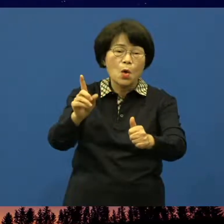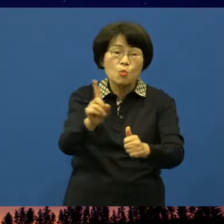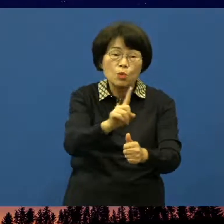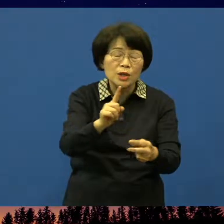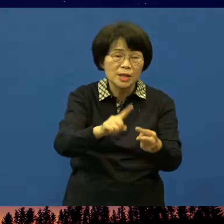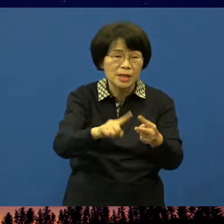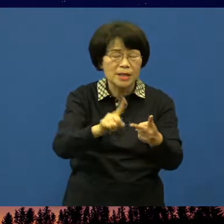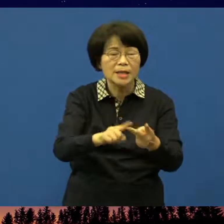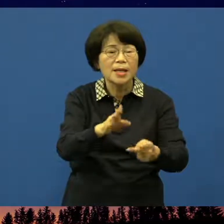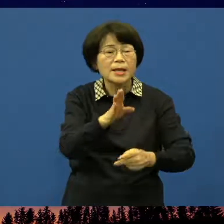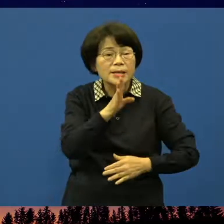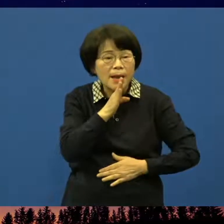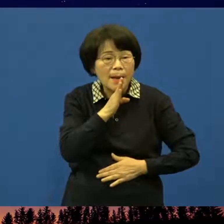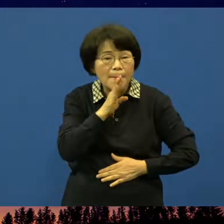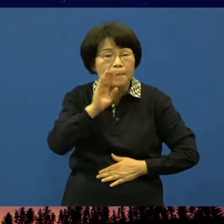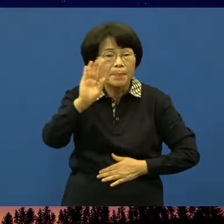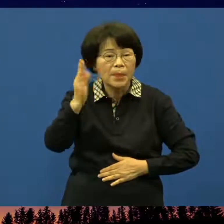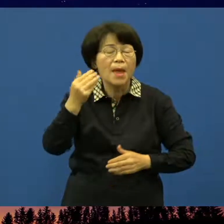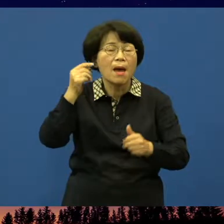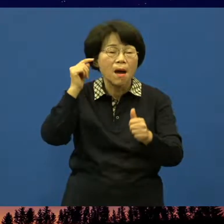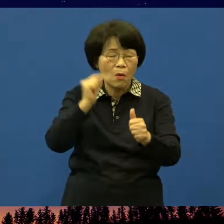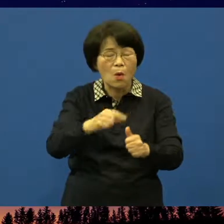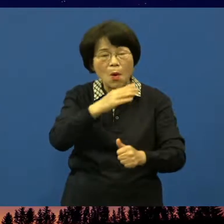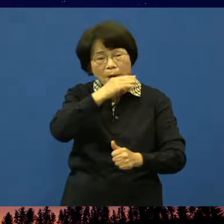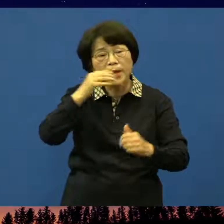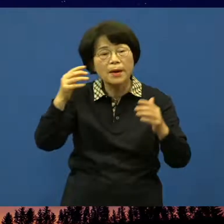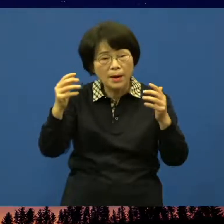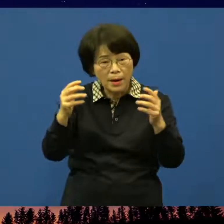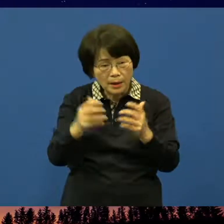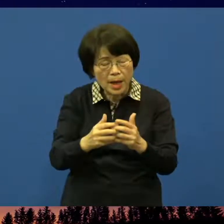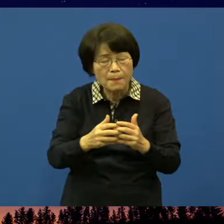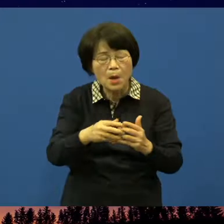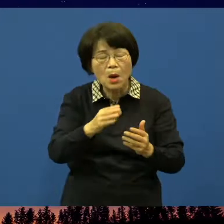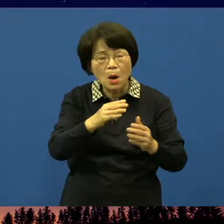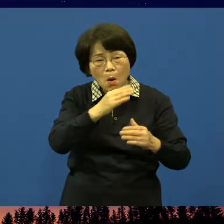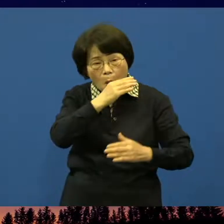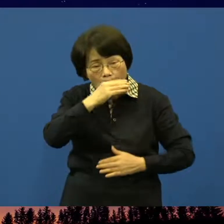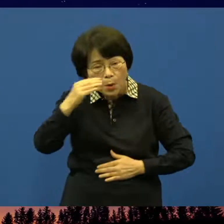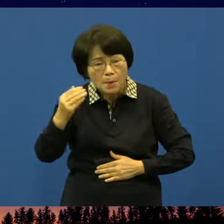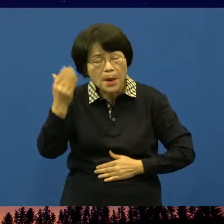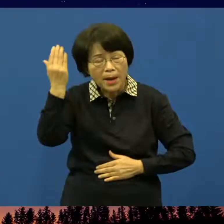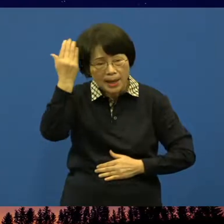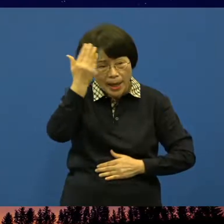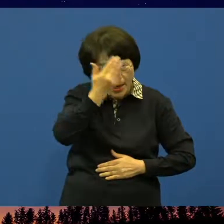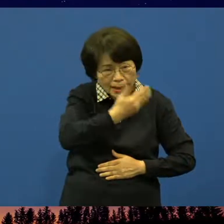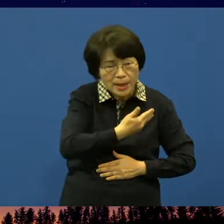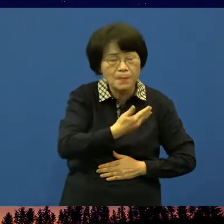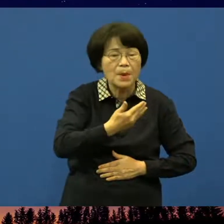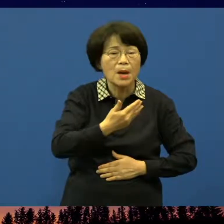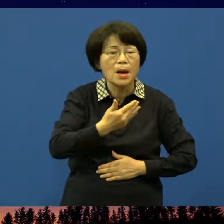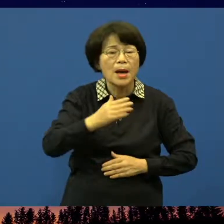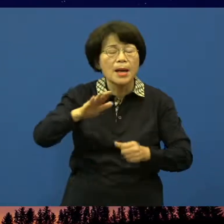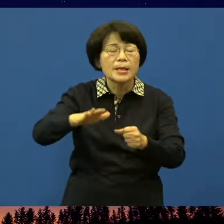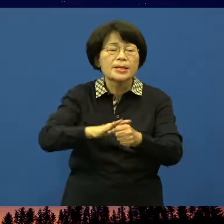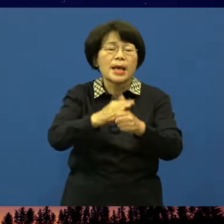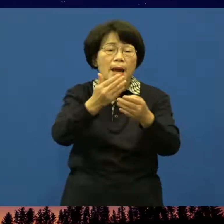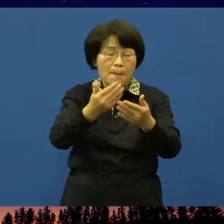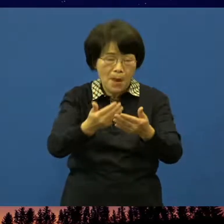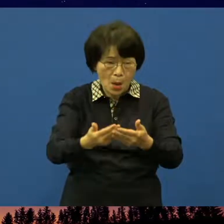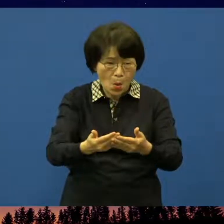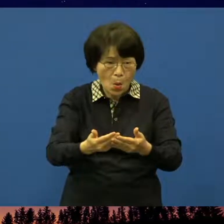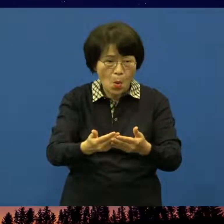무엇이든지 참되며 무엇이든지 경건하며 무엇이든지 옳으며 무엇이든지 정결하며 무엇이든지 사랑받을